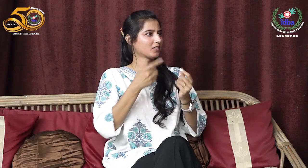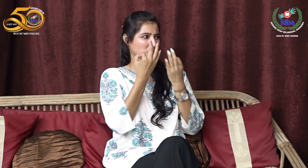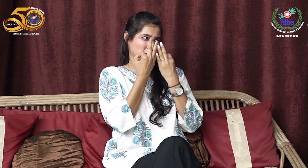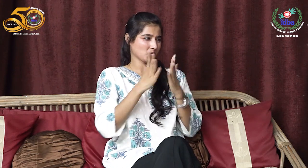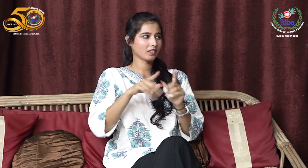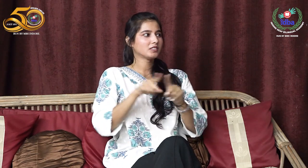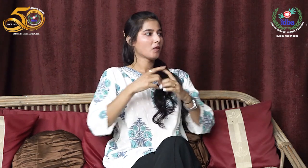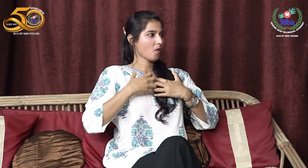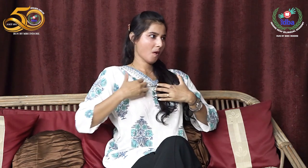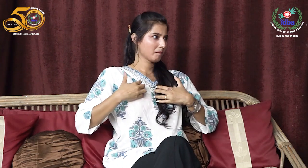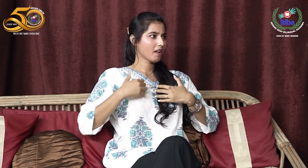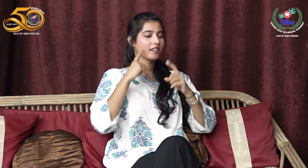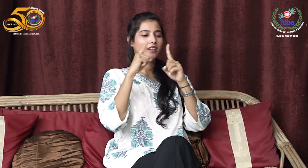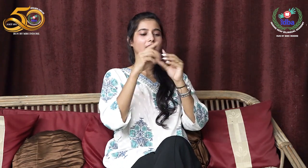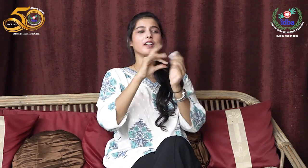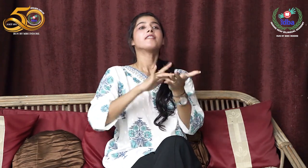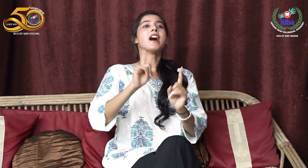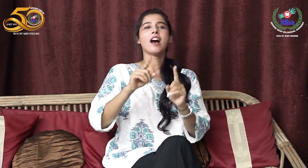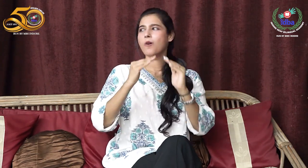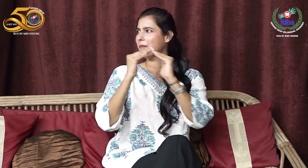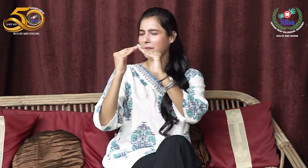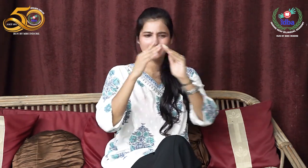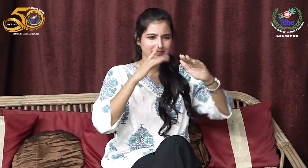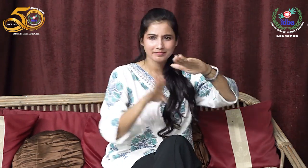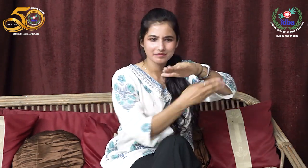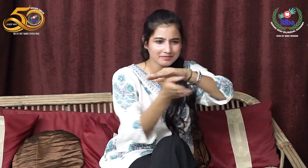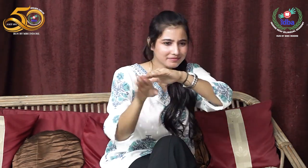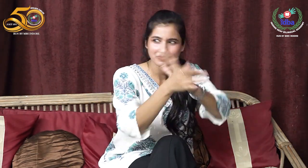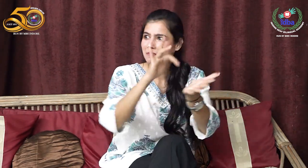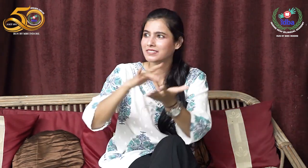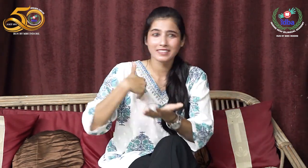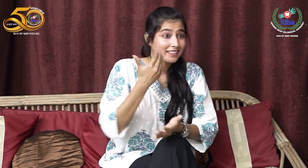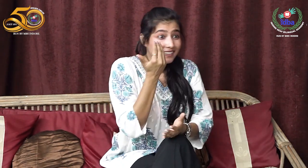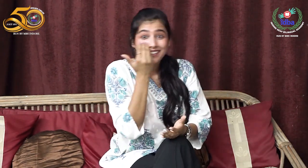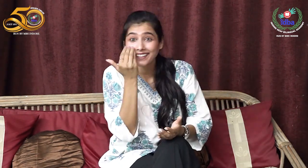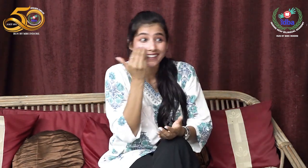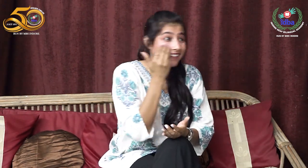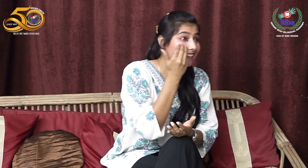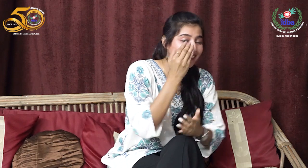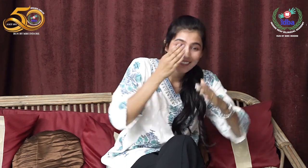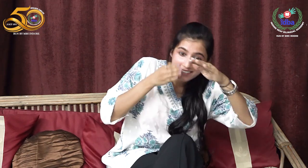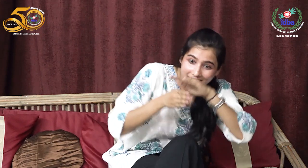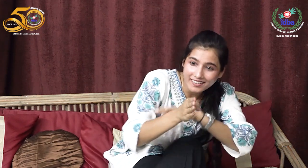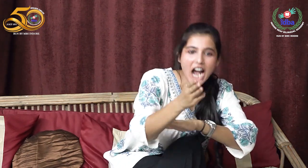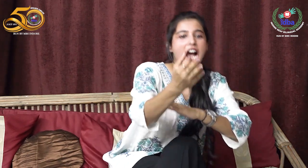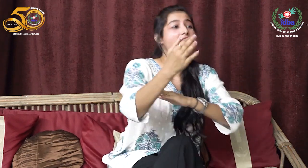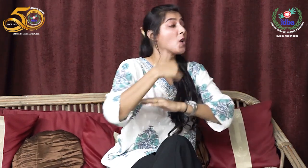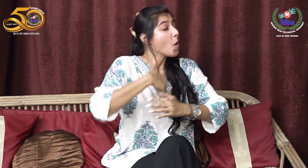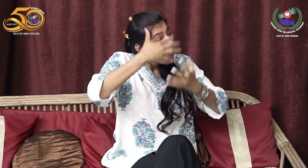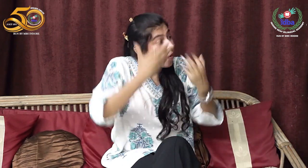है मुझे, ऐसा मैं कह रही हूँ। और भी कुछ बताइए आप। उसके अलावा लोग जो है रंजीत हनुमान से अगर स्कूल देखें तो बहुत मुश्किल होता है, बहुत